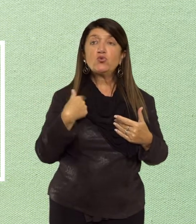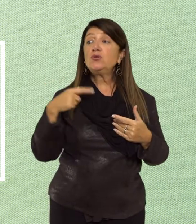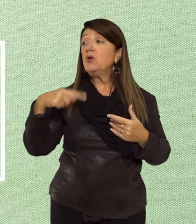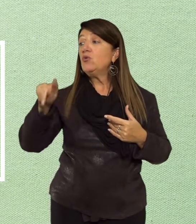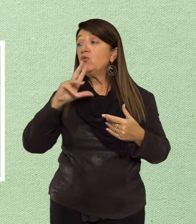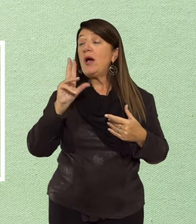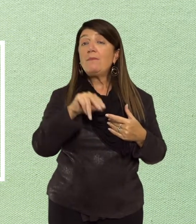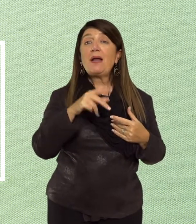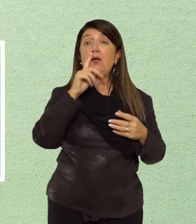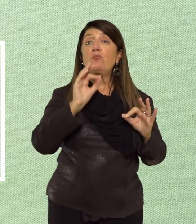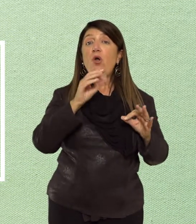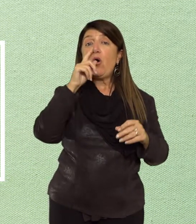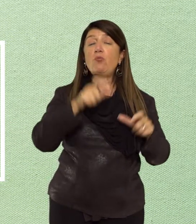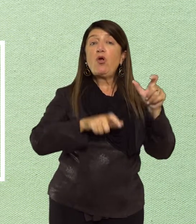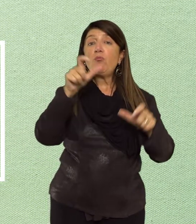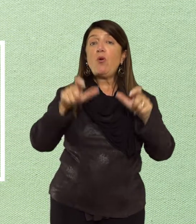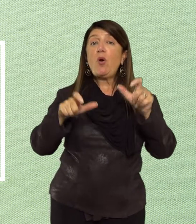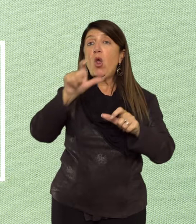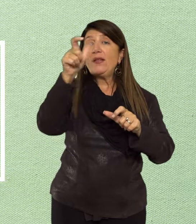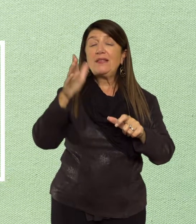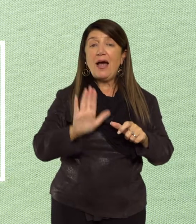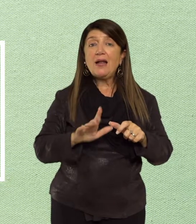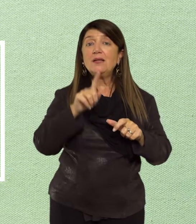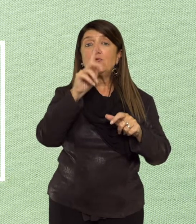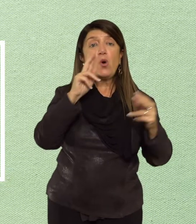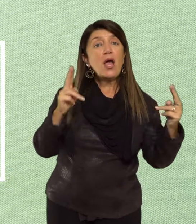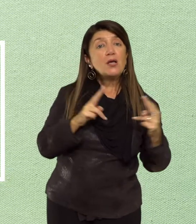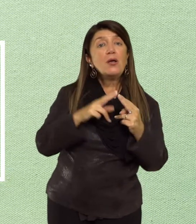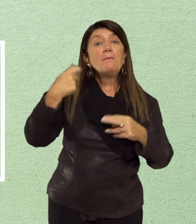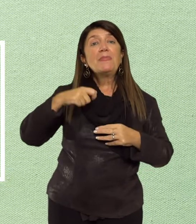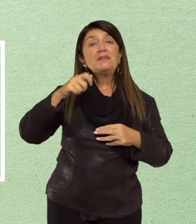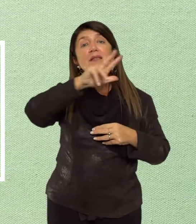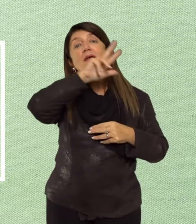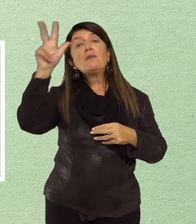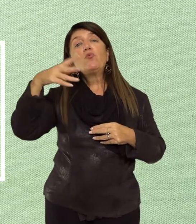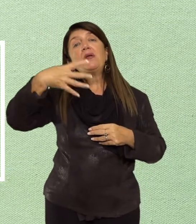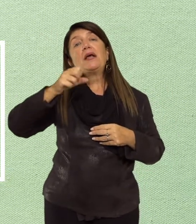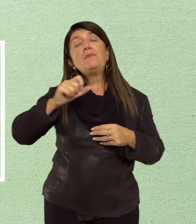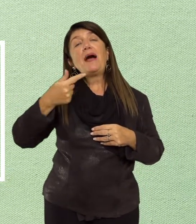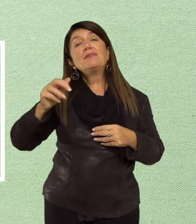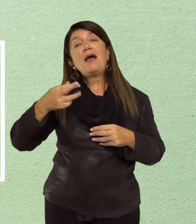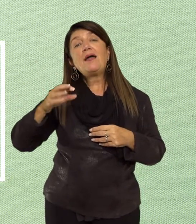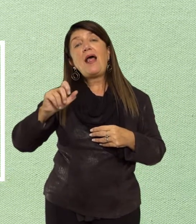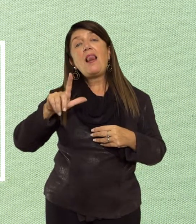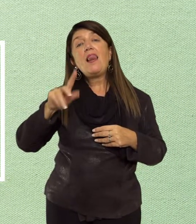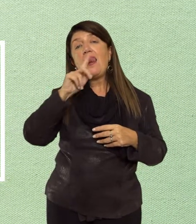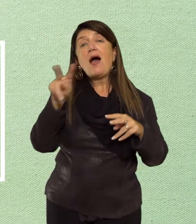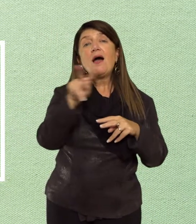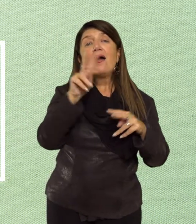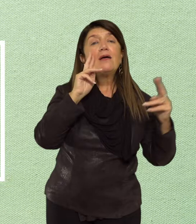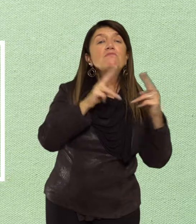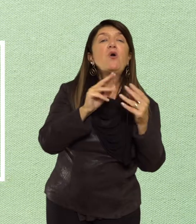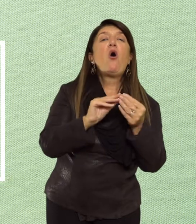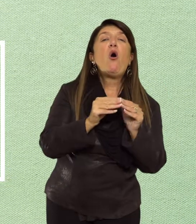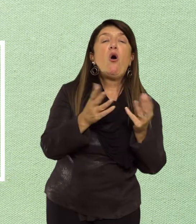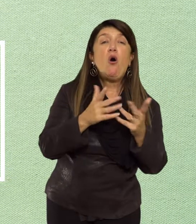incontrato il Presidente della Repubblica Mattarella, ti chiediamo com'è stato questo incontro, se vi siete parlati, che